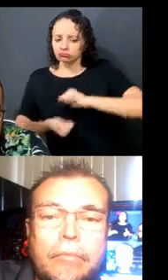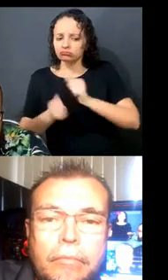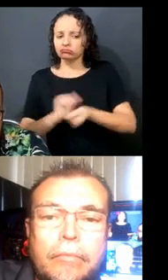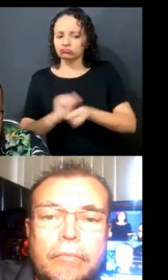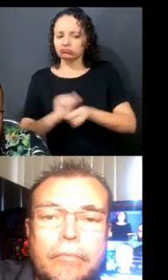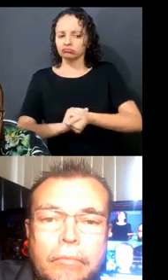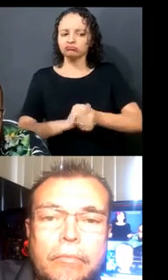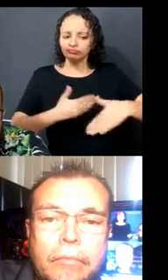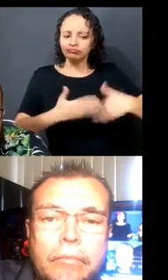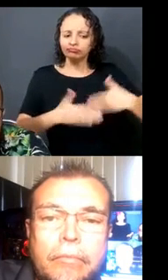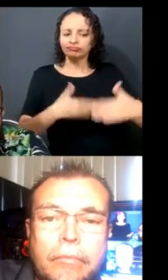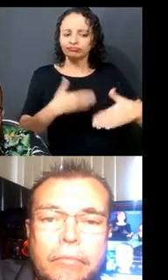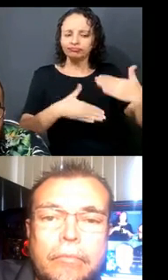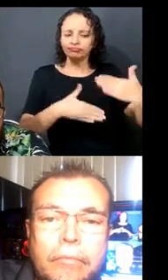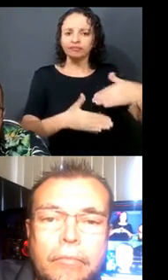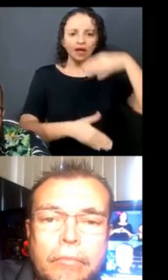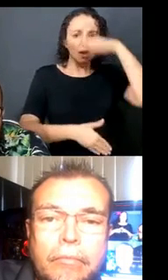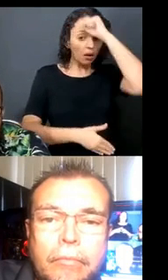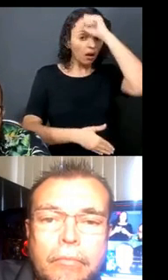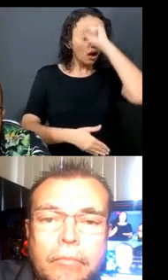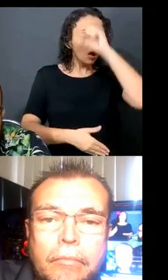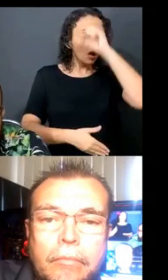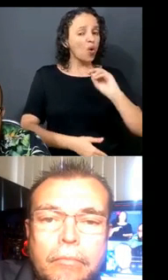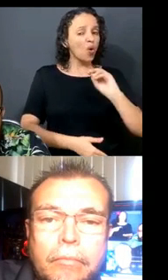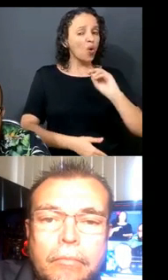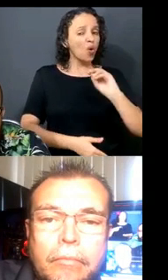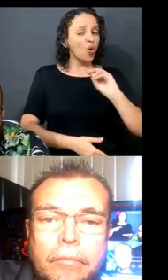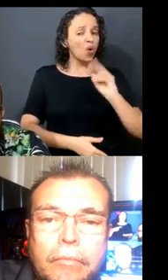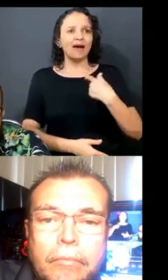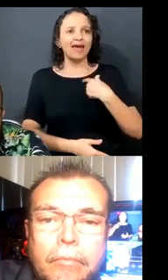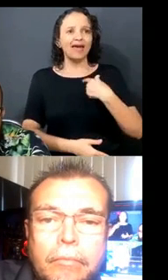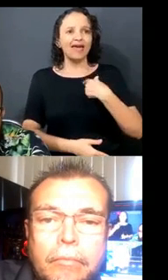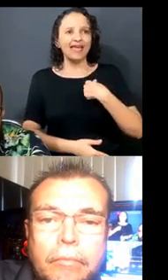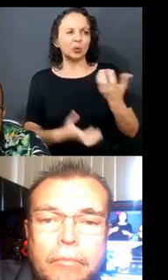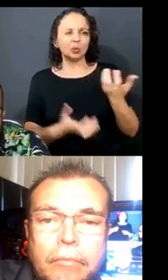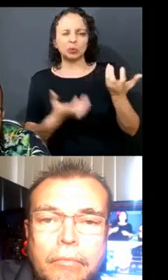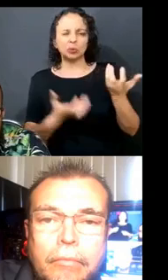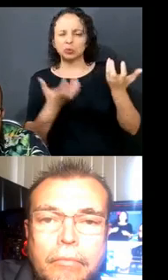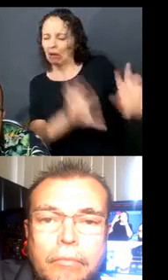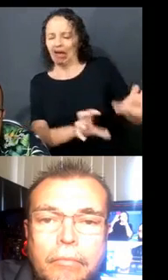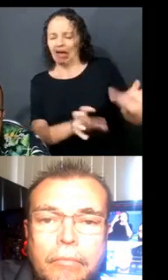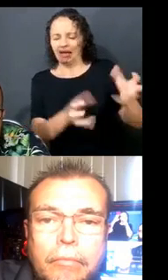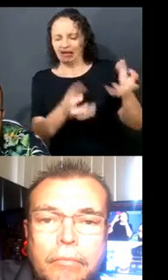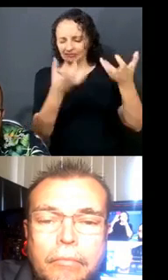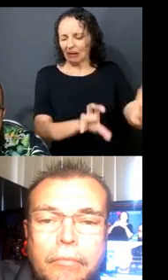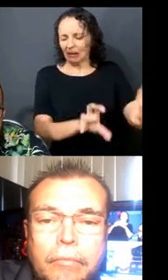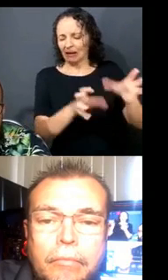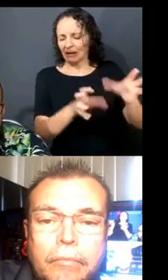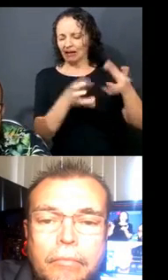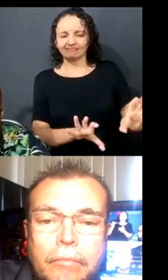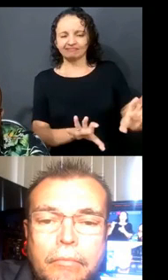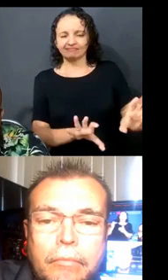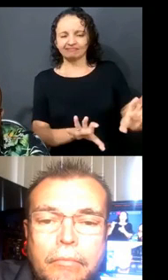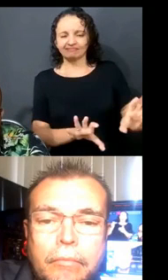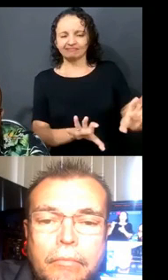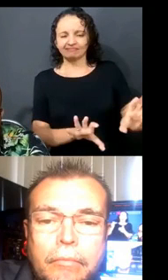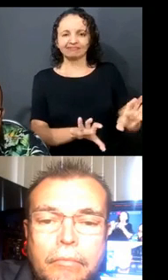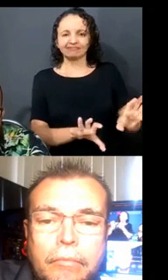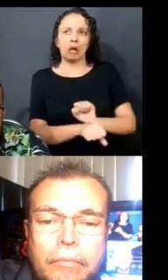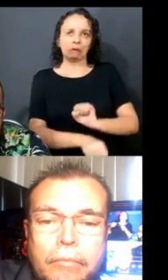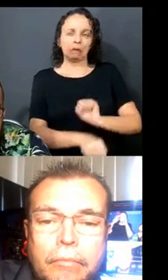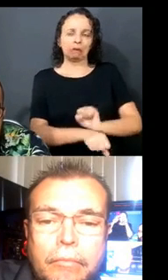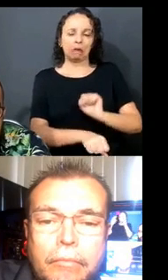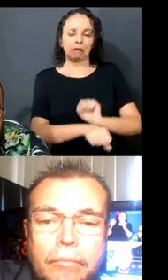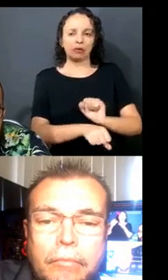tirar um proveito dela, ou eu vou relutar e deixar para que no momento mais